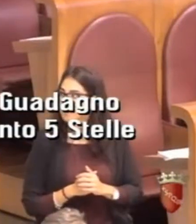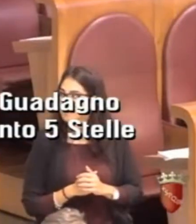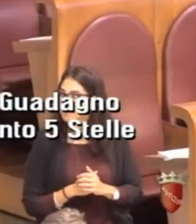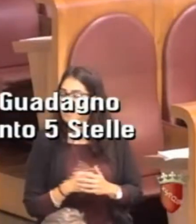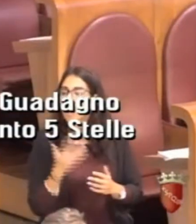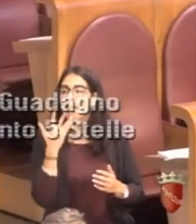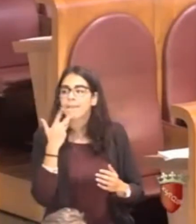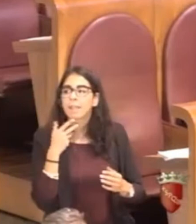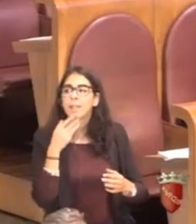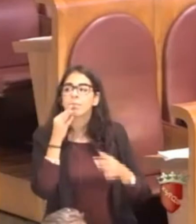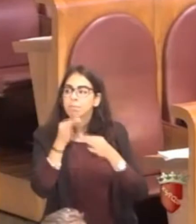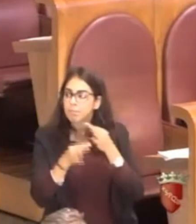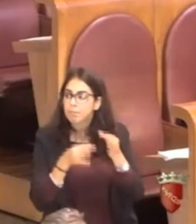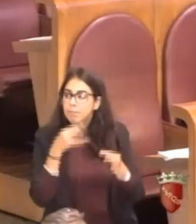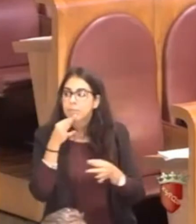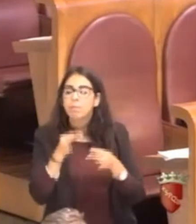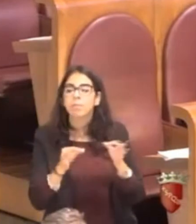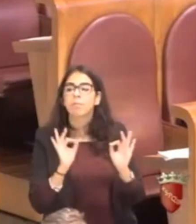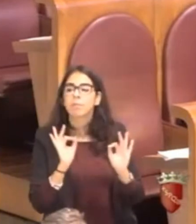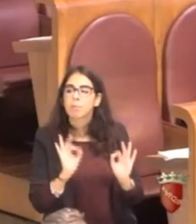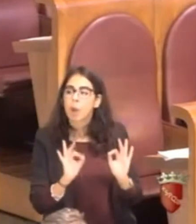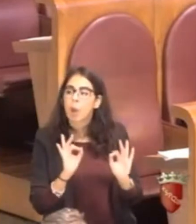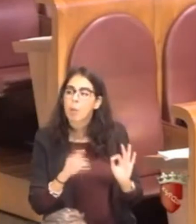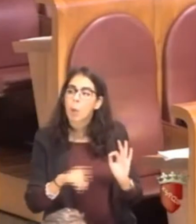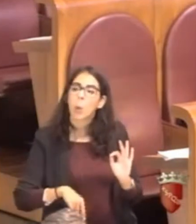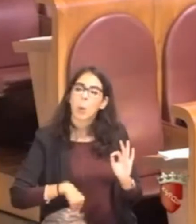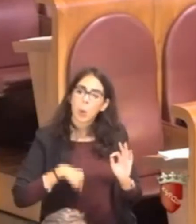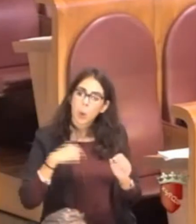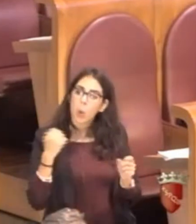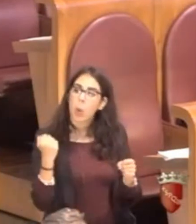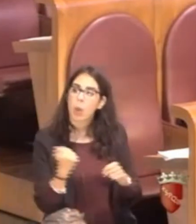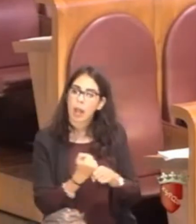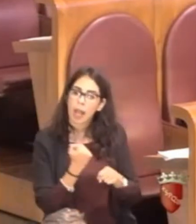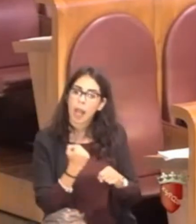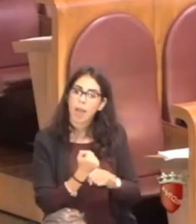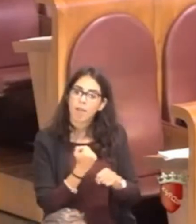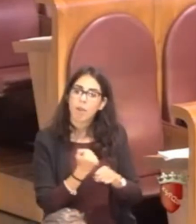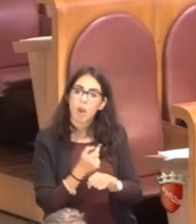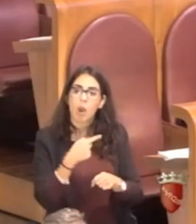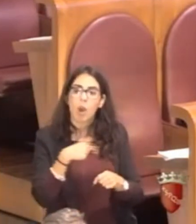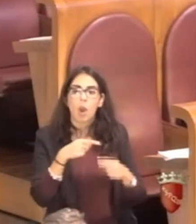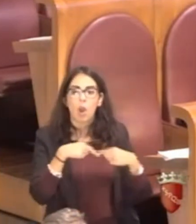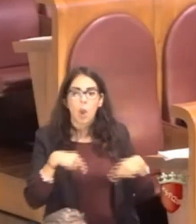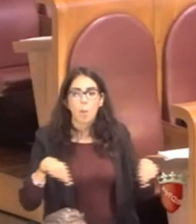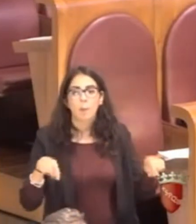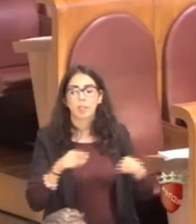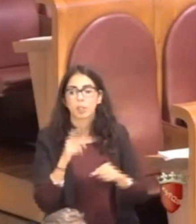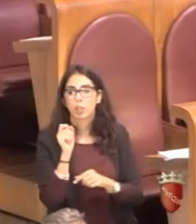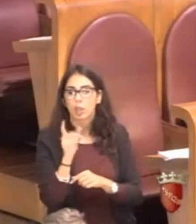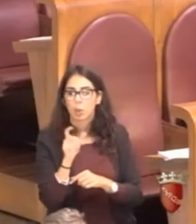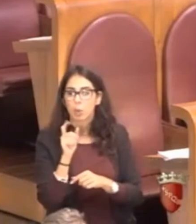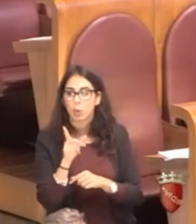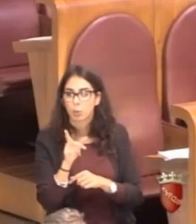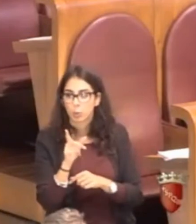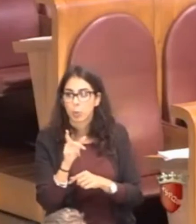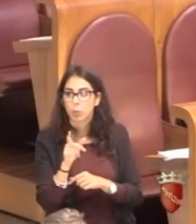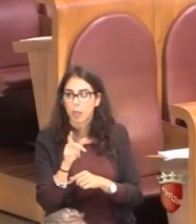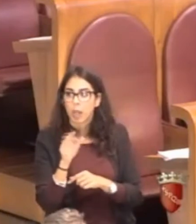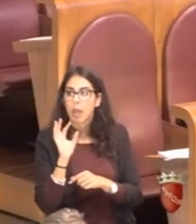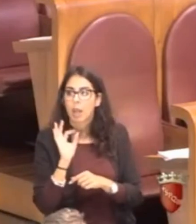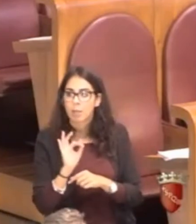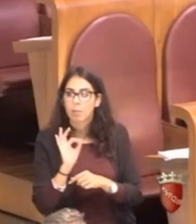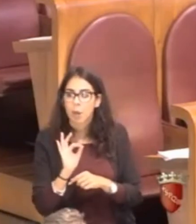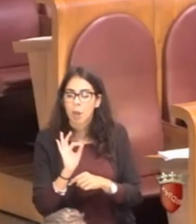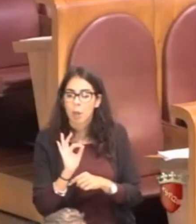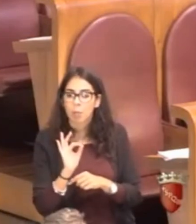illustrando quello che poi è stato il lungo lavoro della Commissione Cultura nel